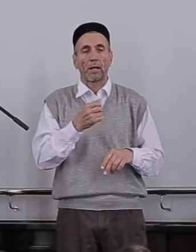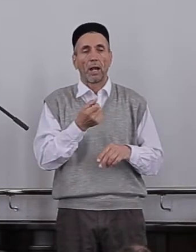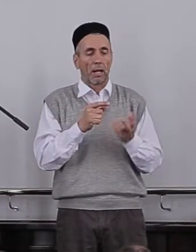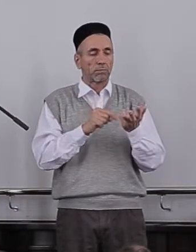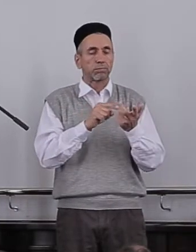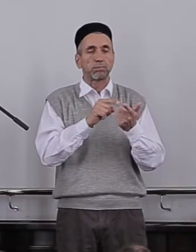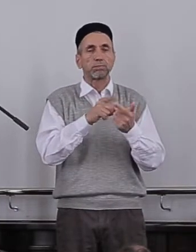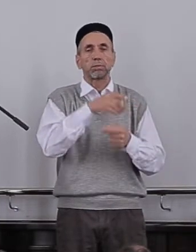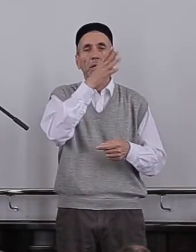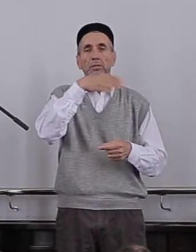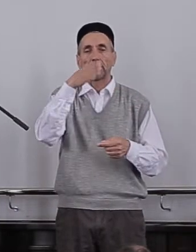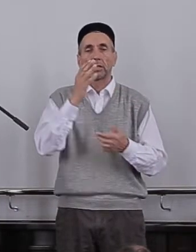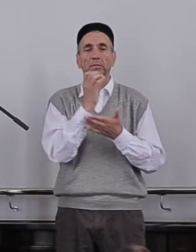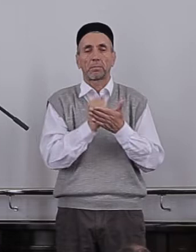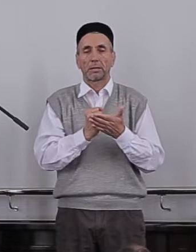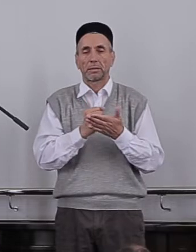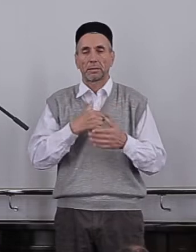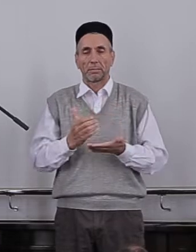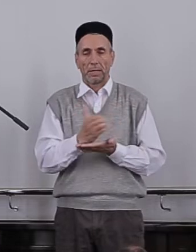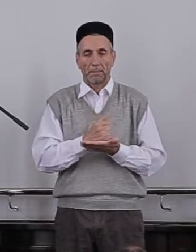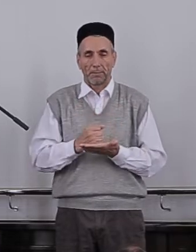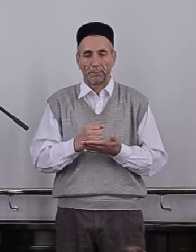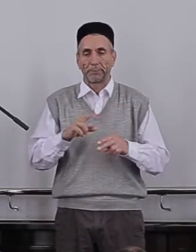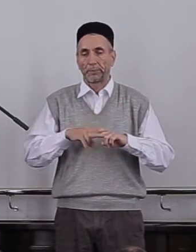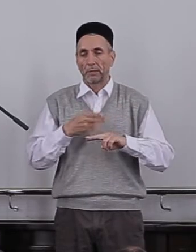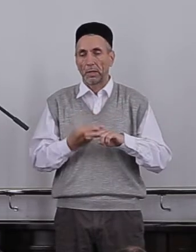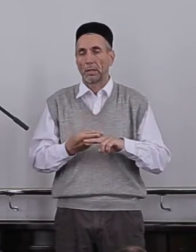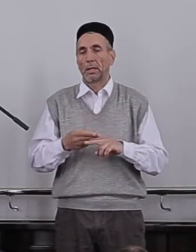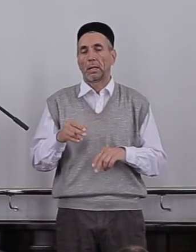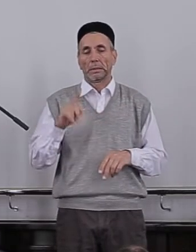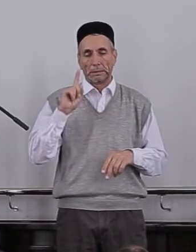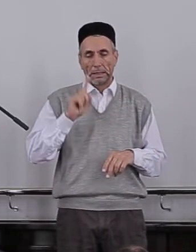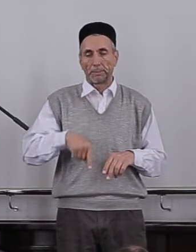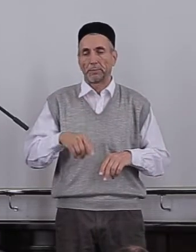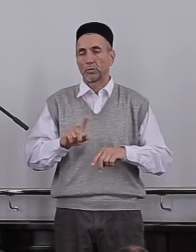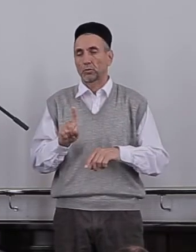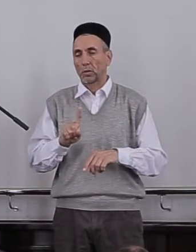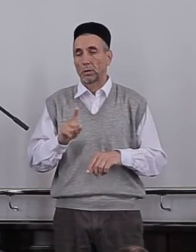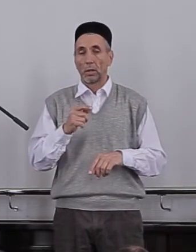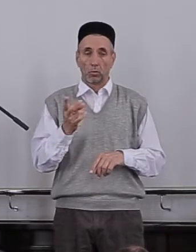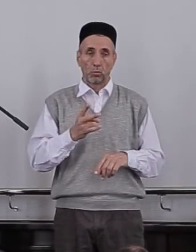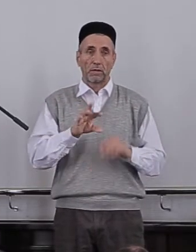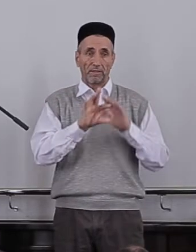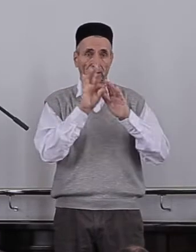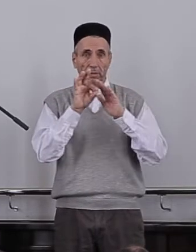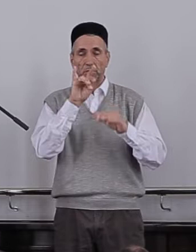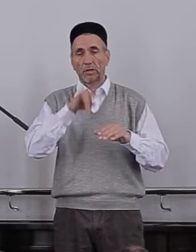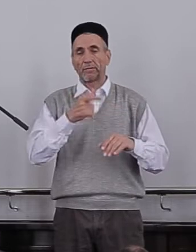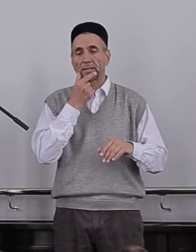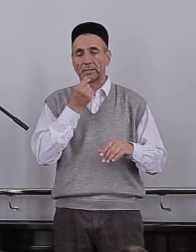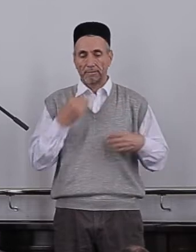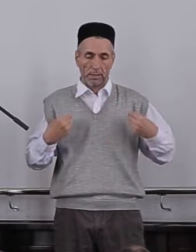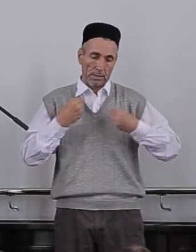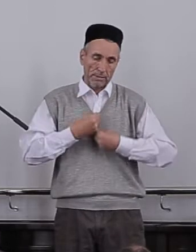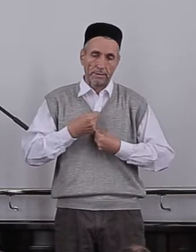шәрифендә Пәйгамбәр саллаллаһу алейһи вәсәлләм сахабасына әйтә: "Ягъни малың бармы, малың бар. Матур киеп йөр. Күрсәт Аллаһ